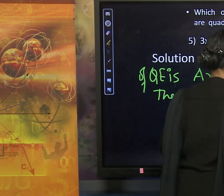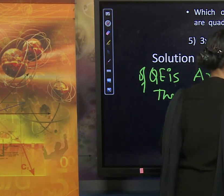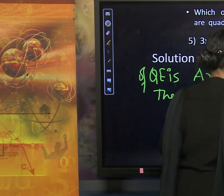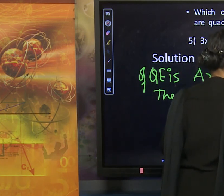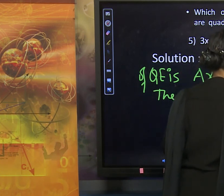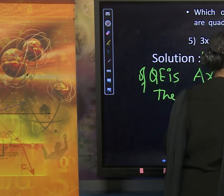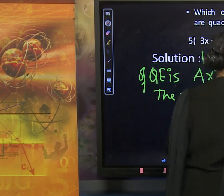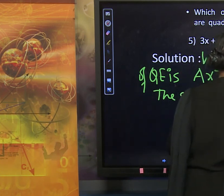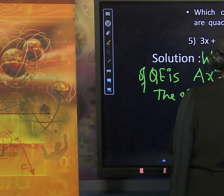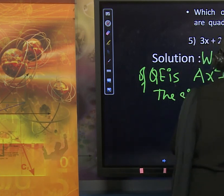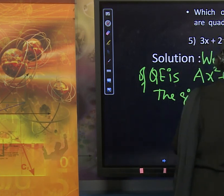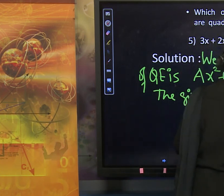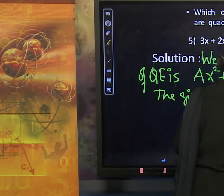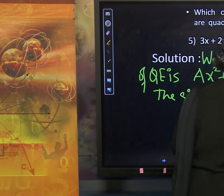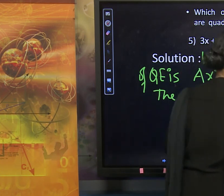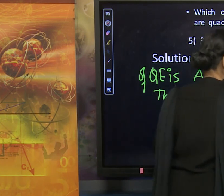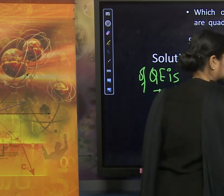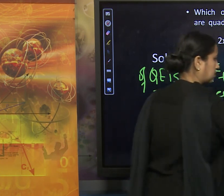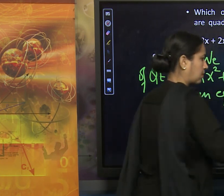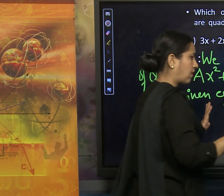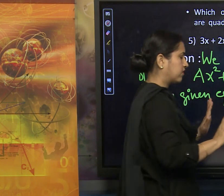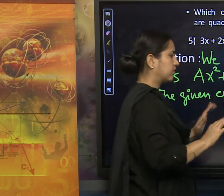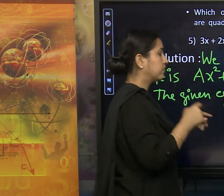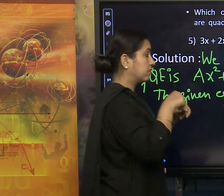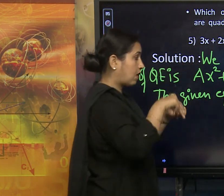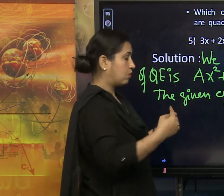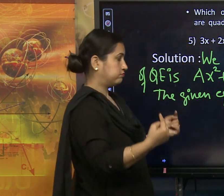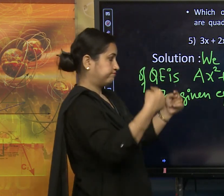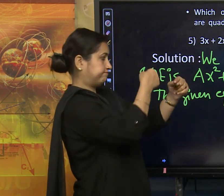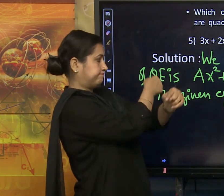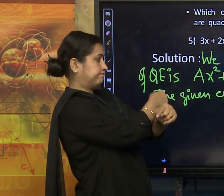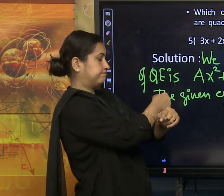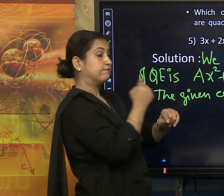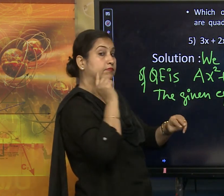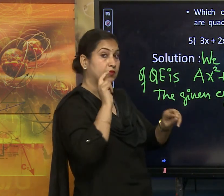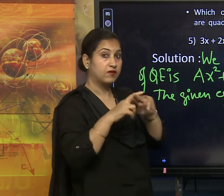ये एक तरफ राइट हैंड साइड है, एक तरफ लेफ्ट हैंड साइड है। कुछ